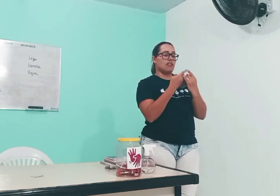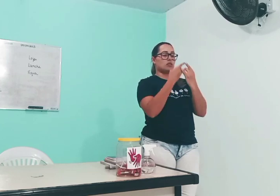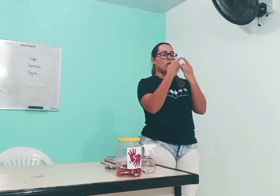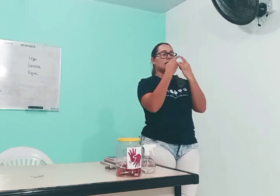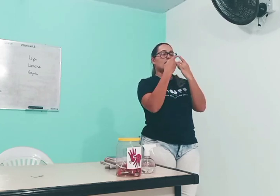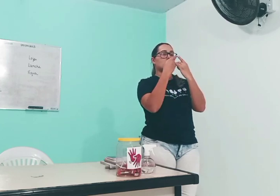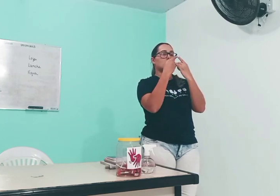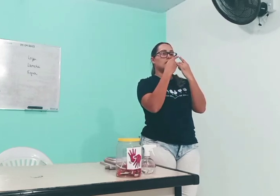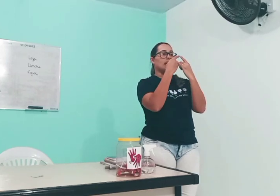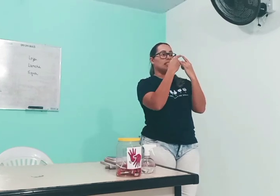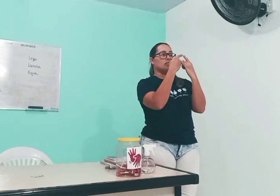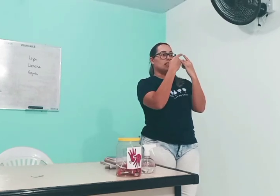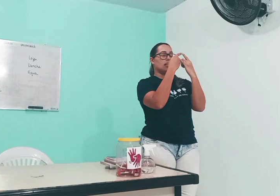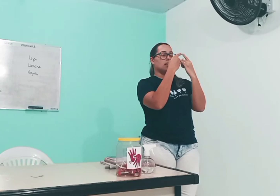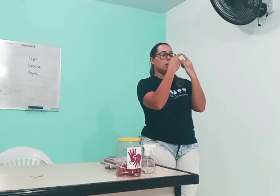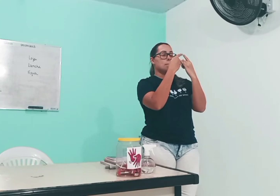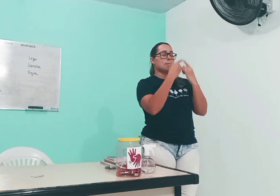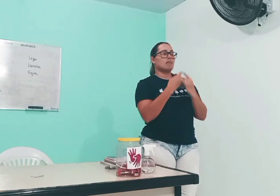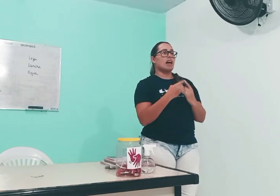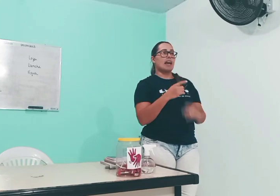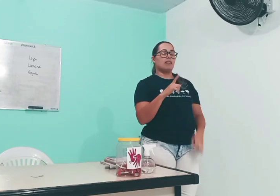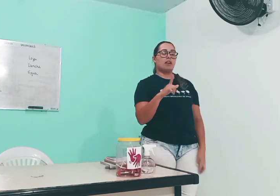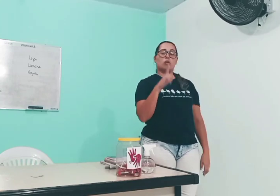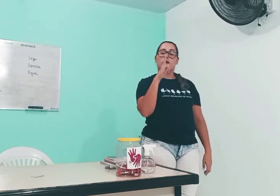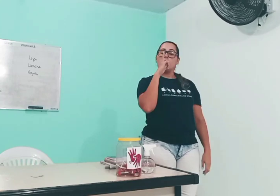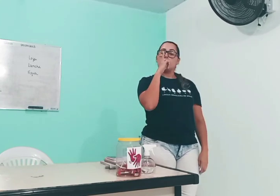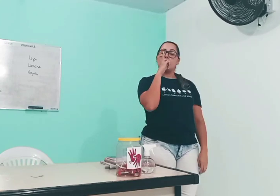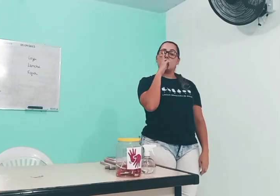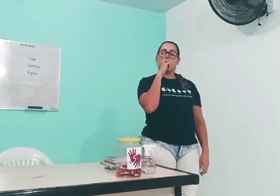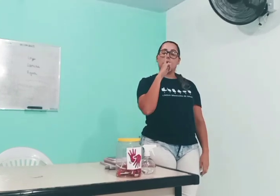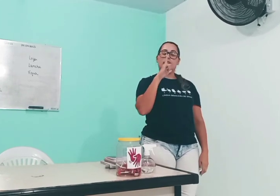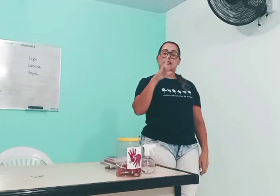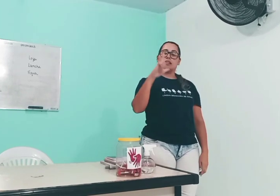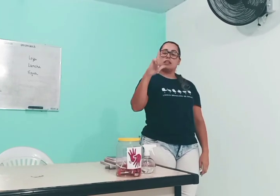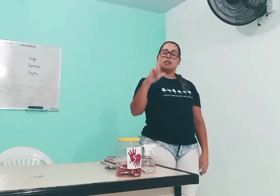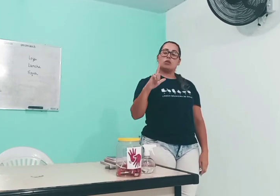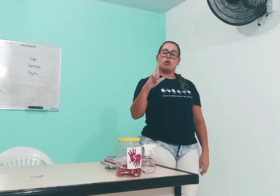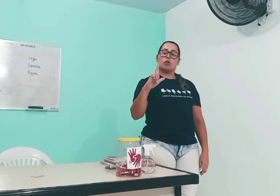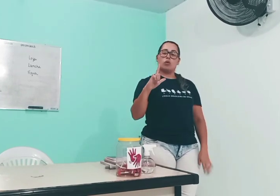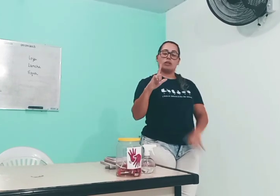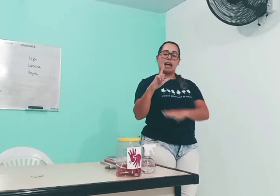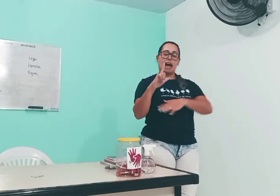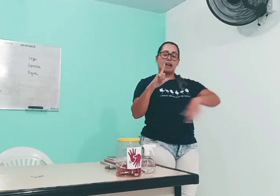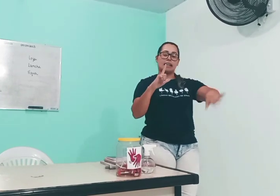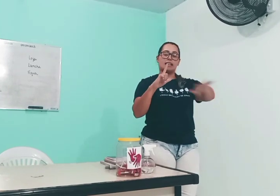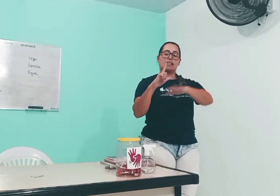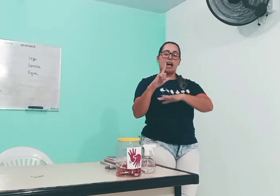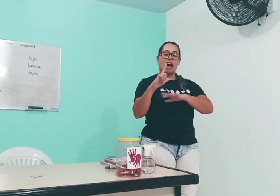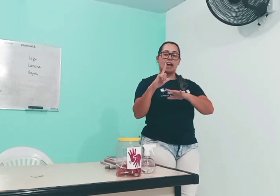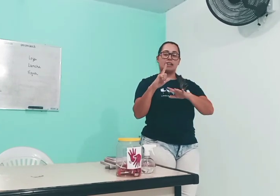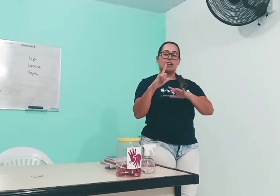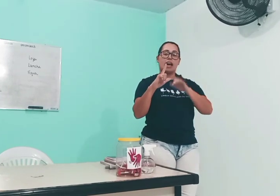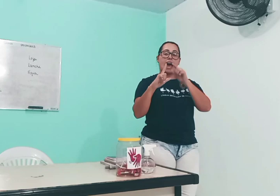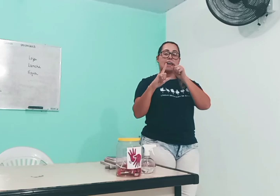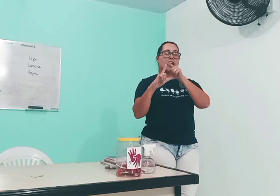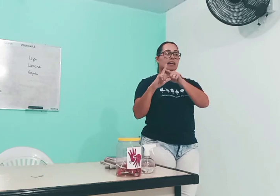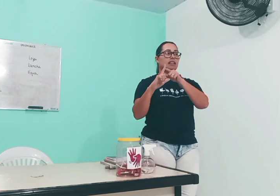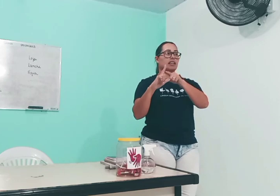o quadradinho dele, não tem? Aí ela falou, pegou o pênis aqui, colocou nessa área, aí aqui